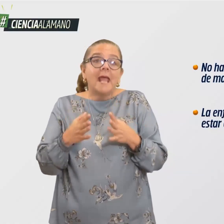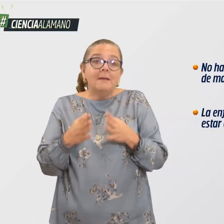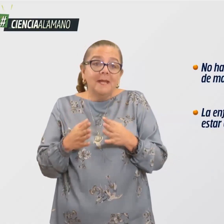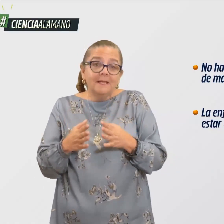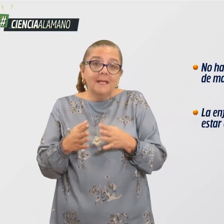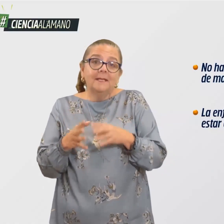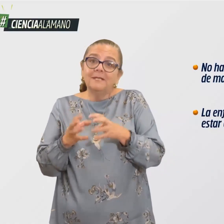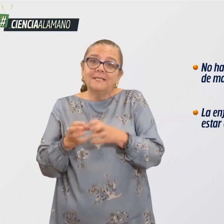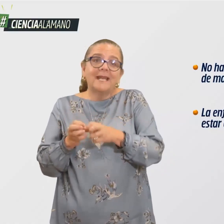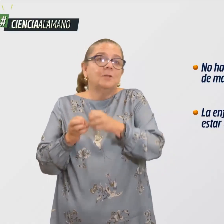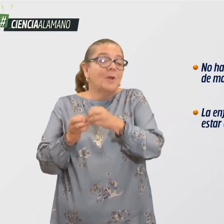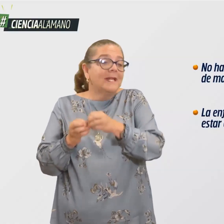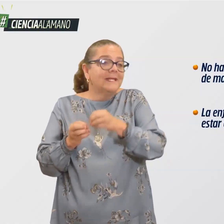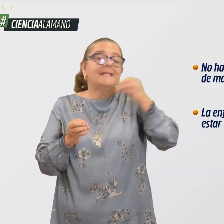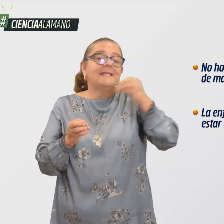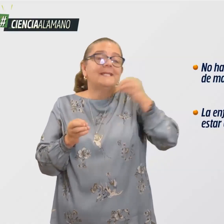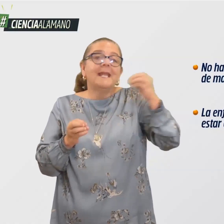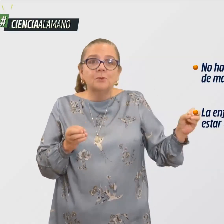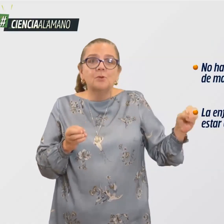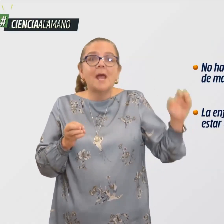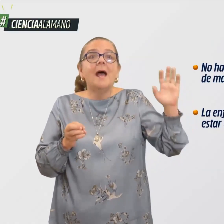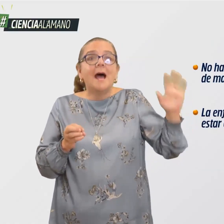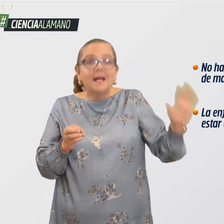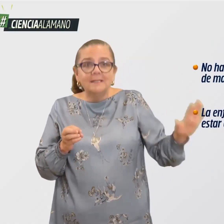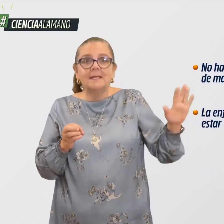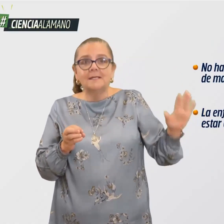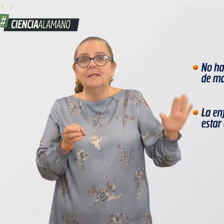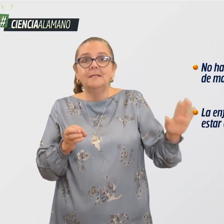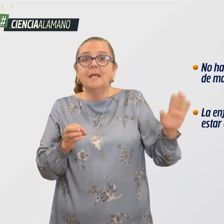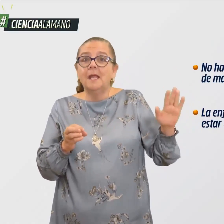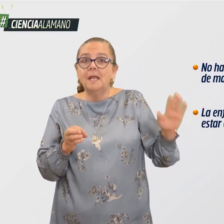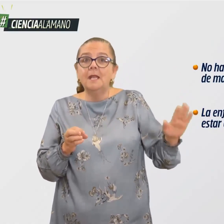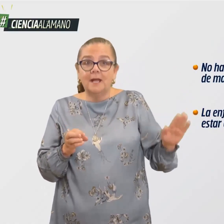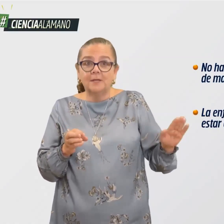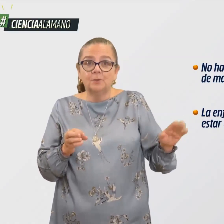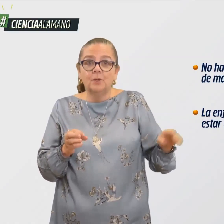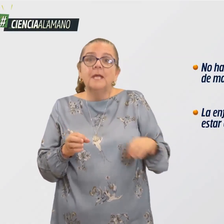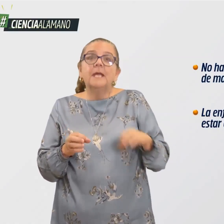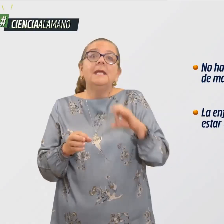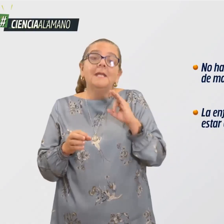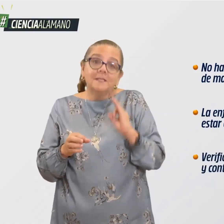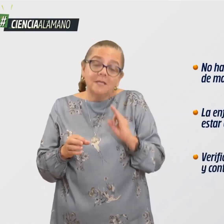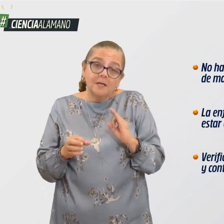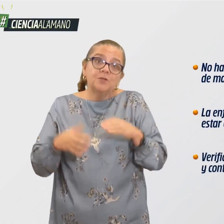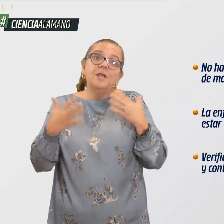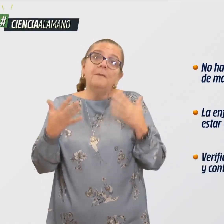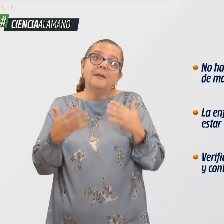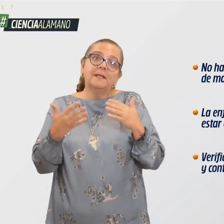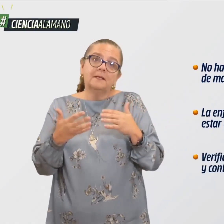Idealmente, debe estar durante seis meses con lupus antes de que se inicie el lupus. Y tercero, siempre tratar